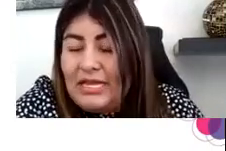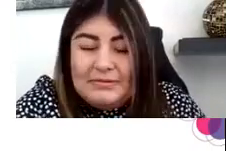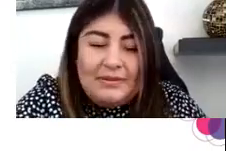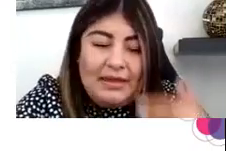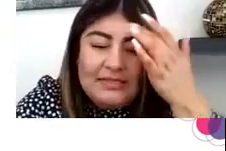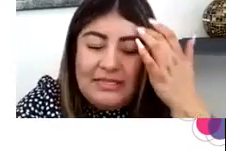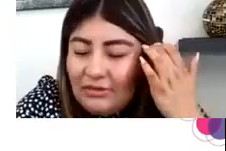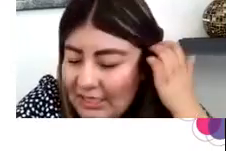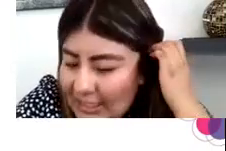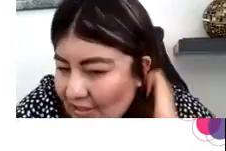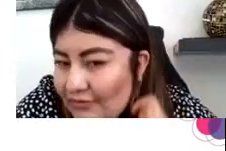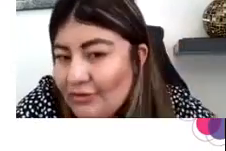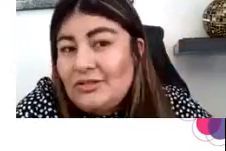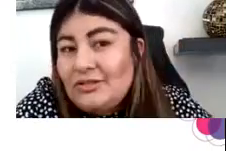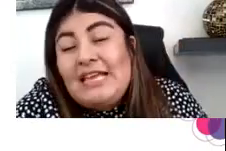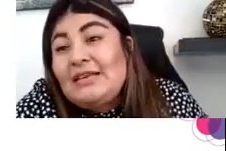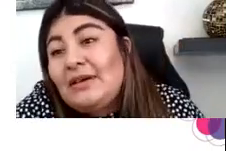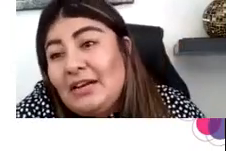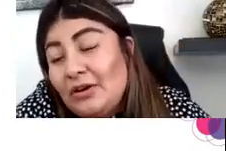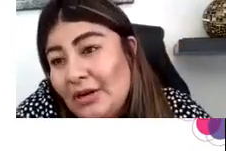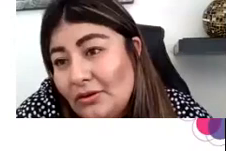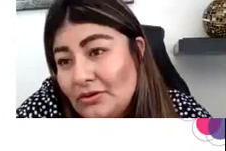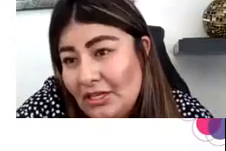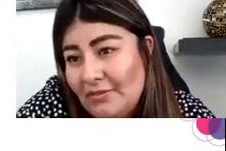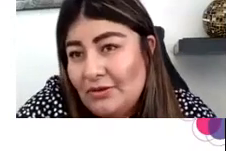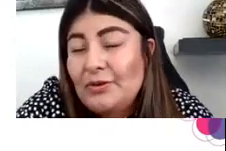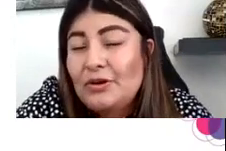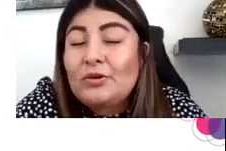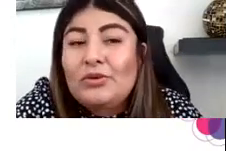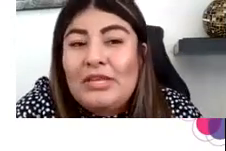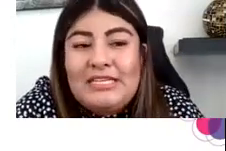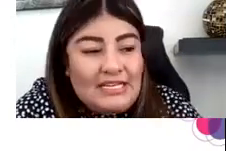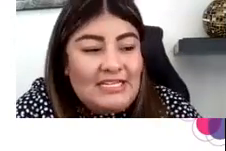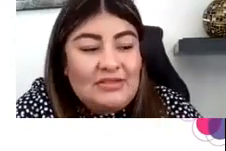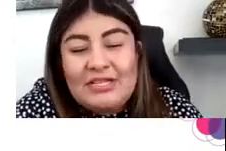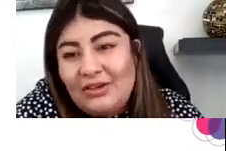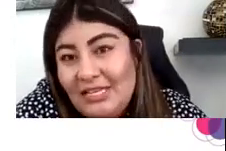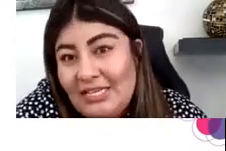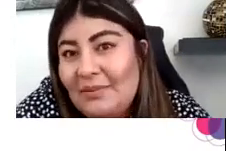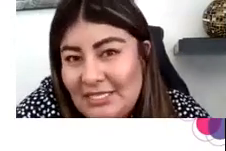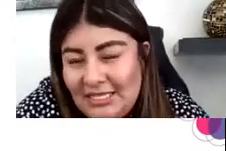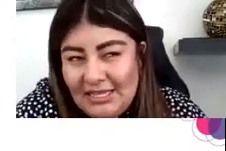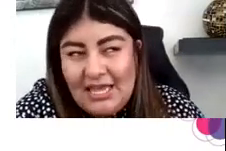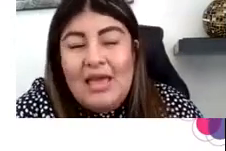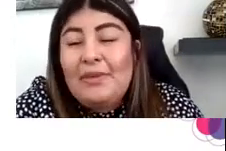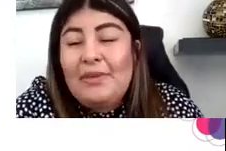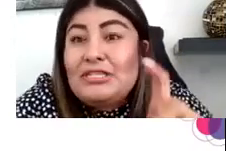vaya avanzando en el acceso a la información, se van renovando los términos. Pero como tú decías, en situación de discapacidad, pero